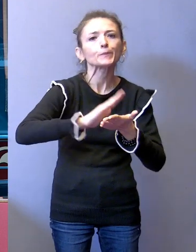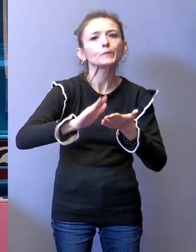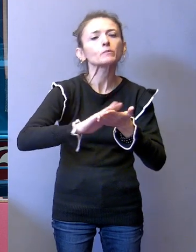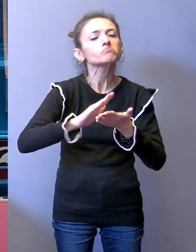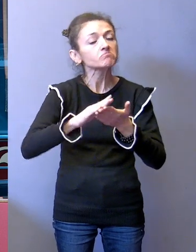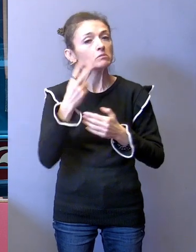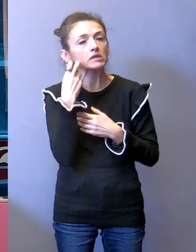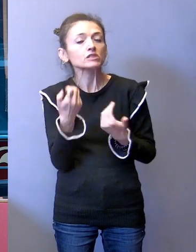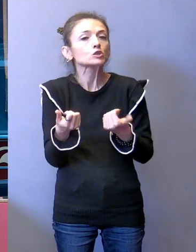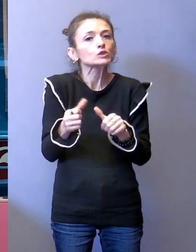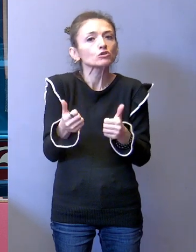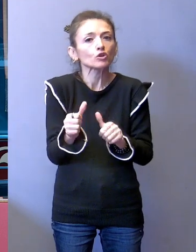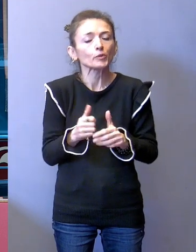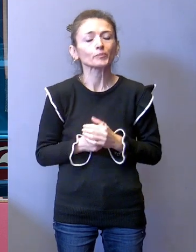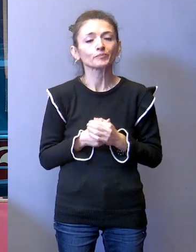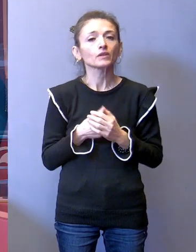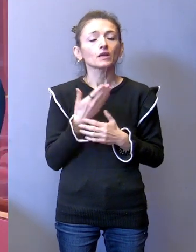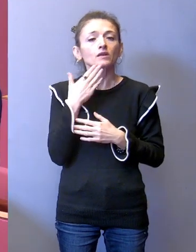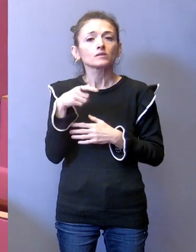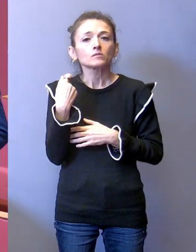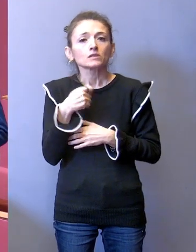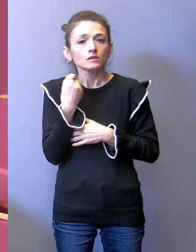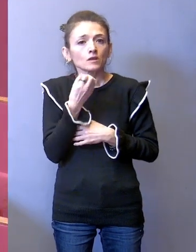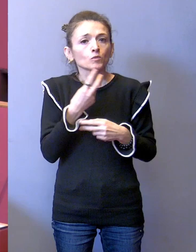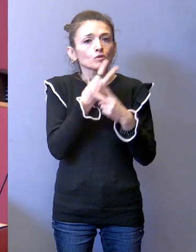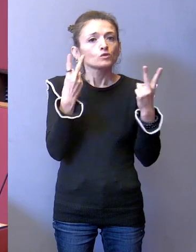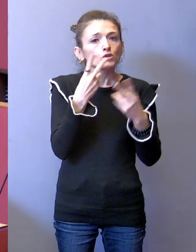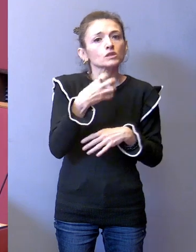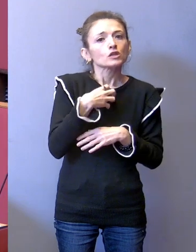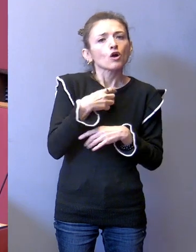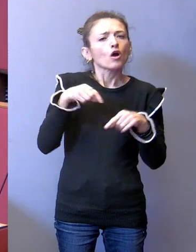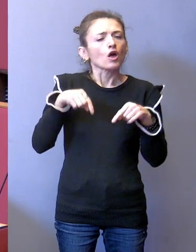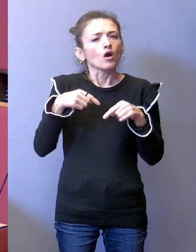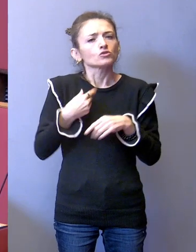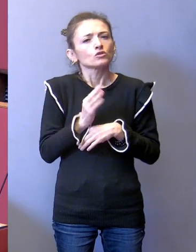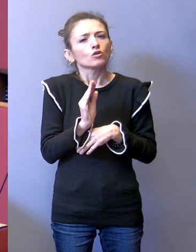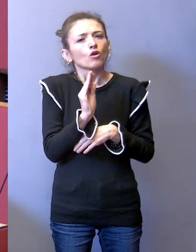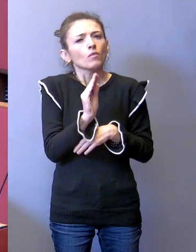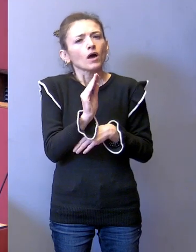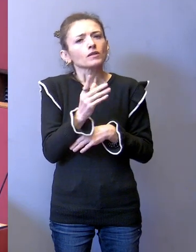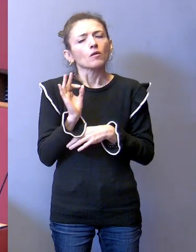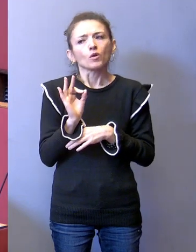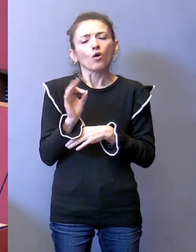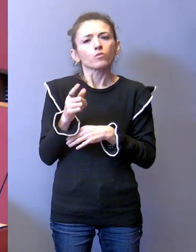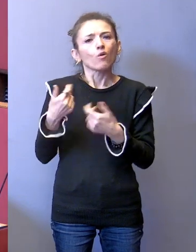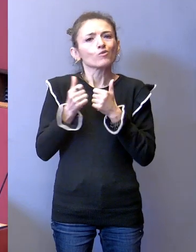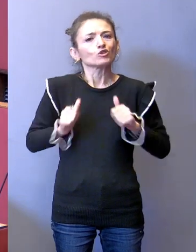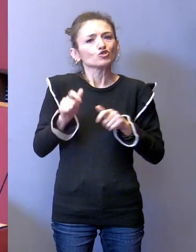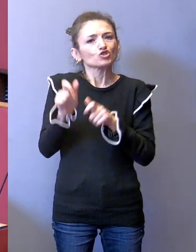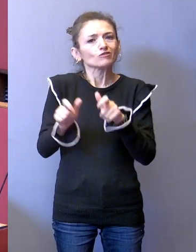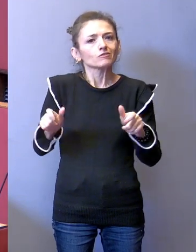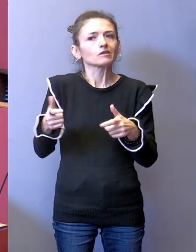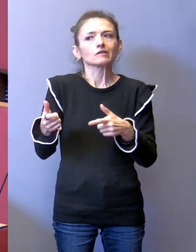Sì grazie presidente Buongiorno assessore Oggi sono a portare un interrogazione che mi giunge da un po' dalla cittadinanza